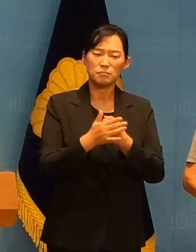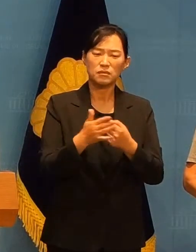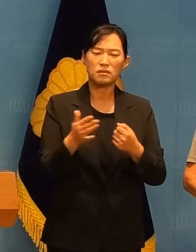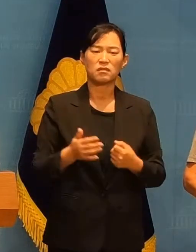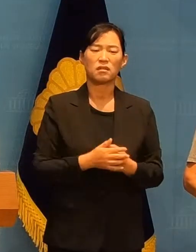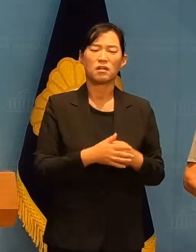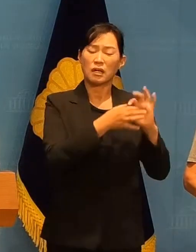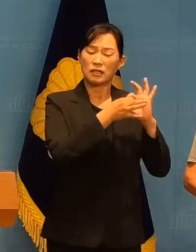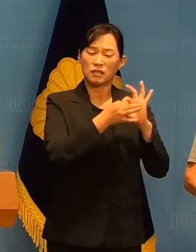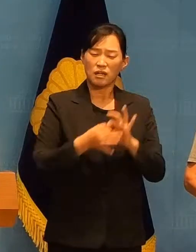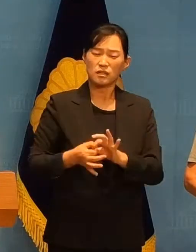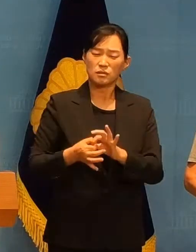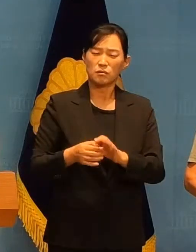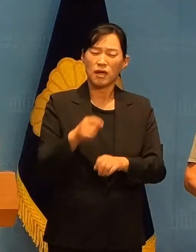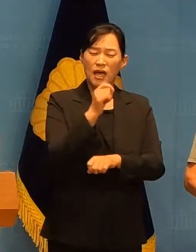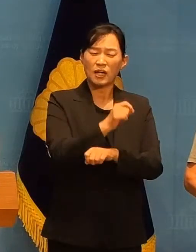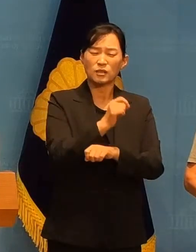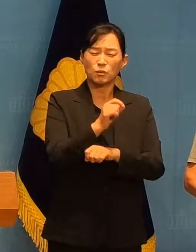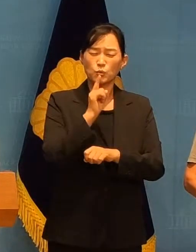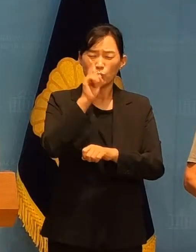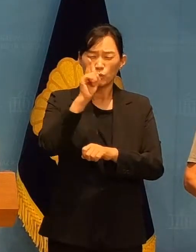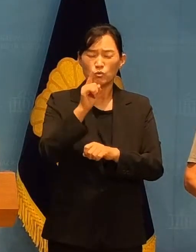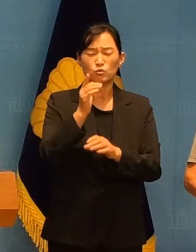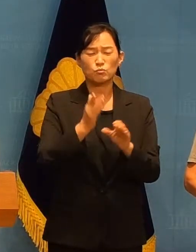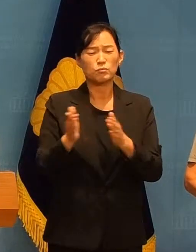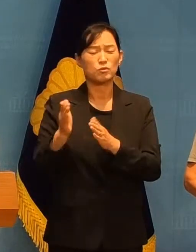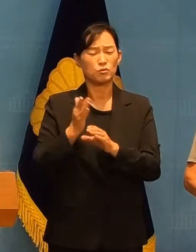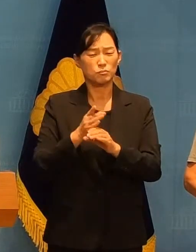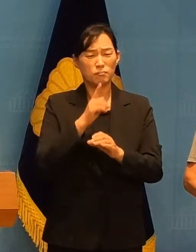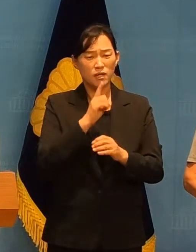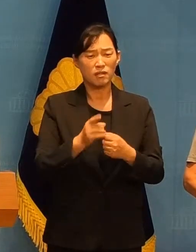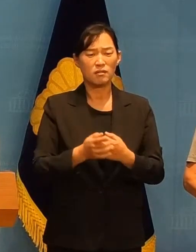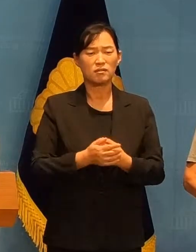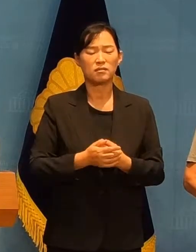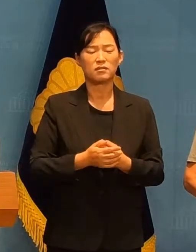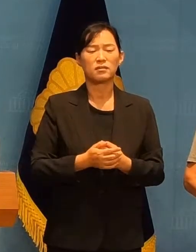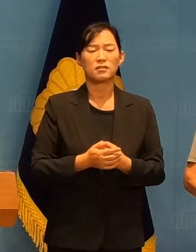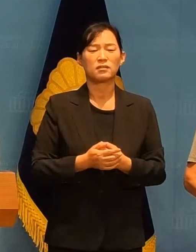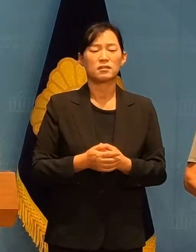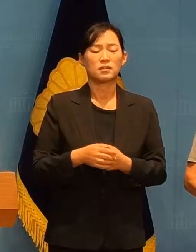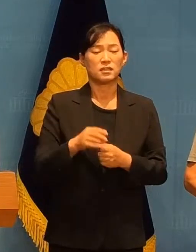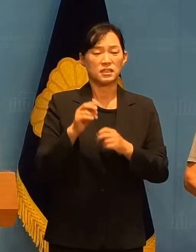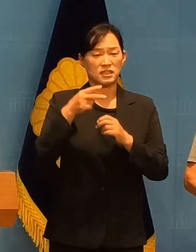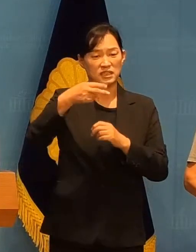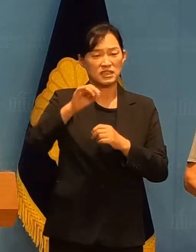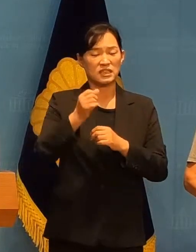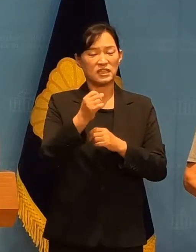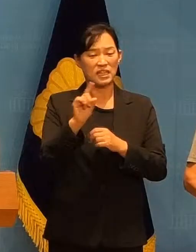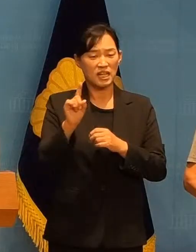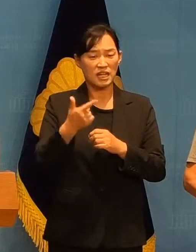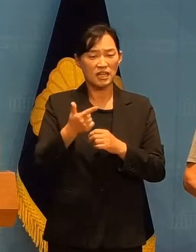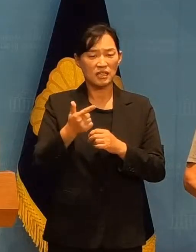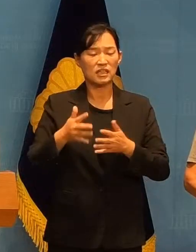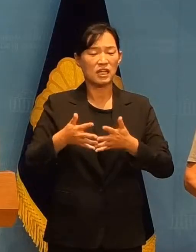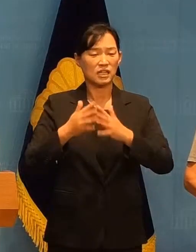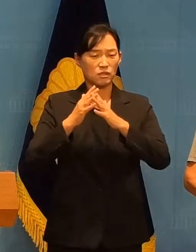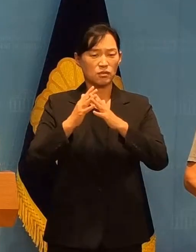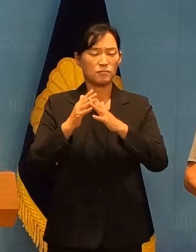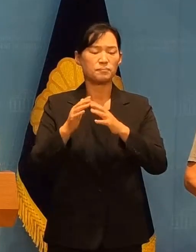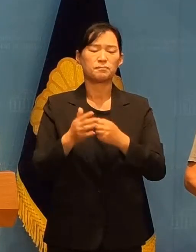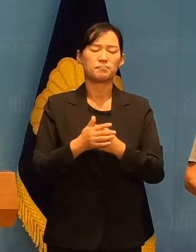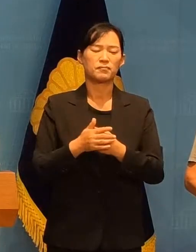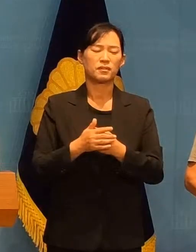주지 않고 행정소송을 준비 중이라고 합니다. 신한건설산업의 창업주께서는 정계, 재계의